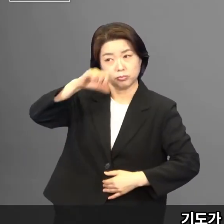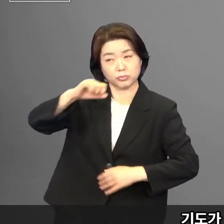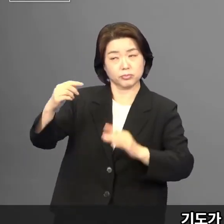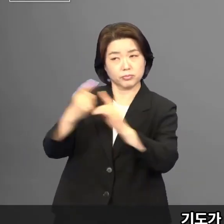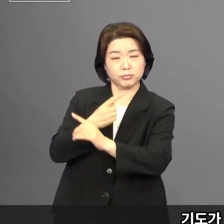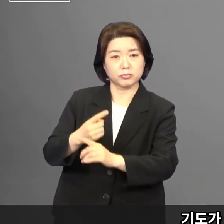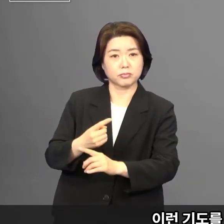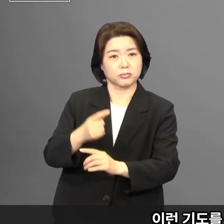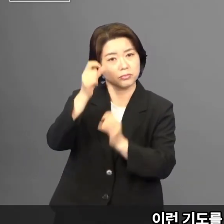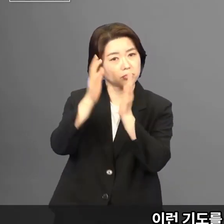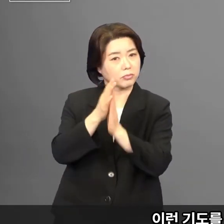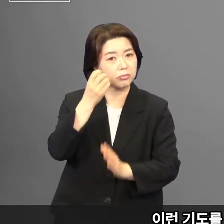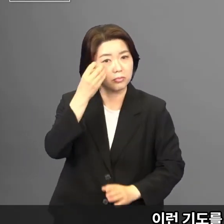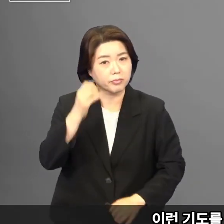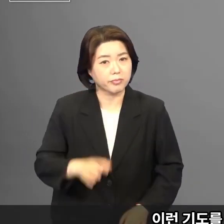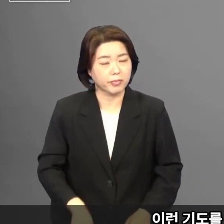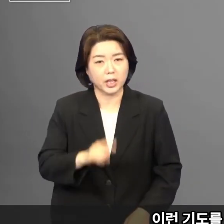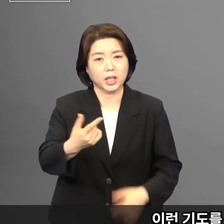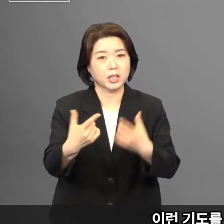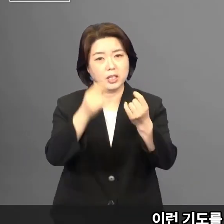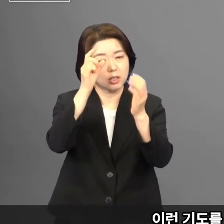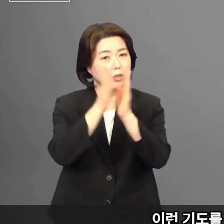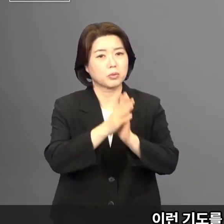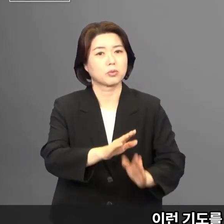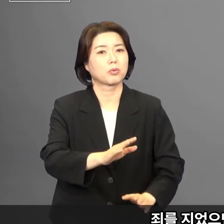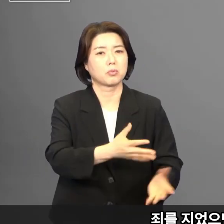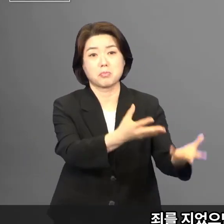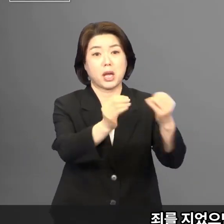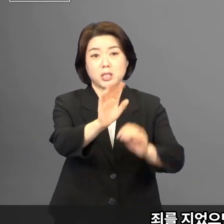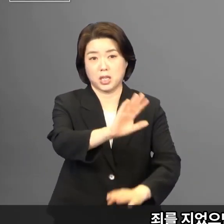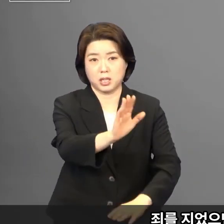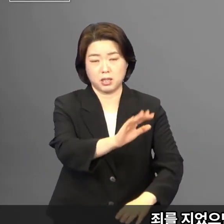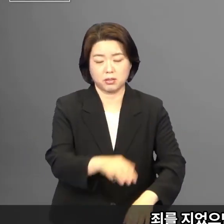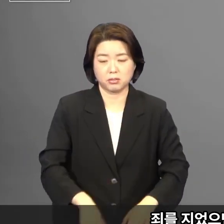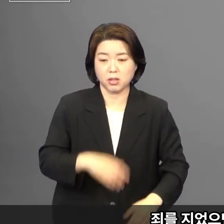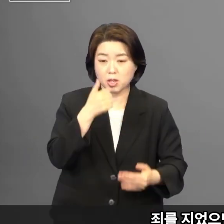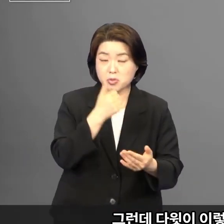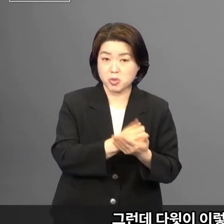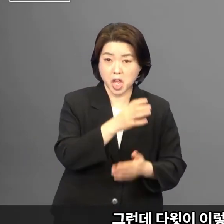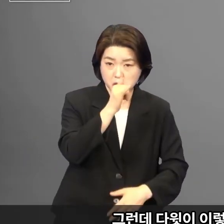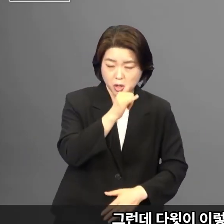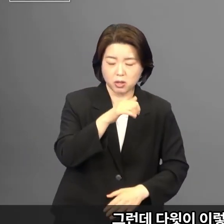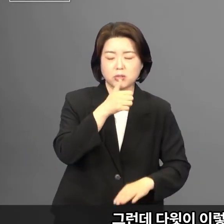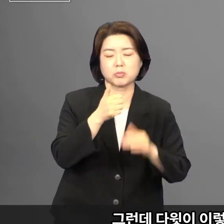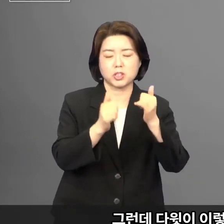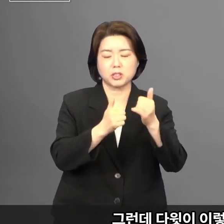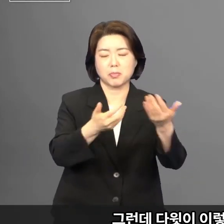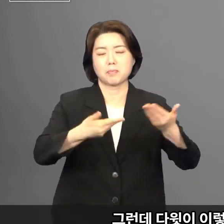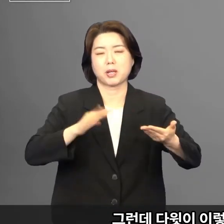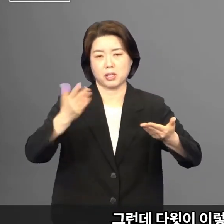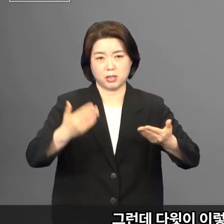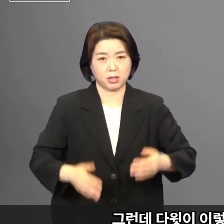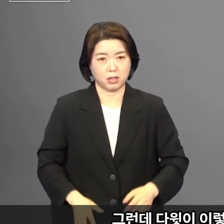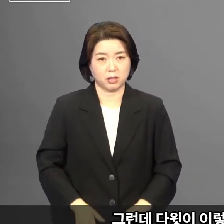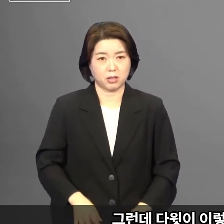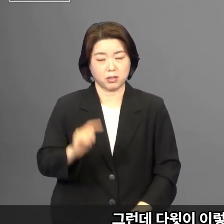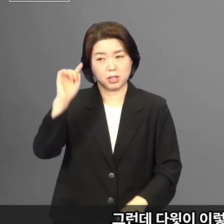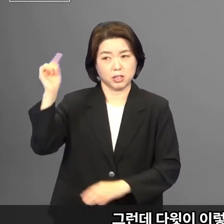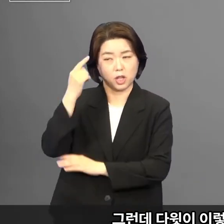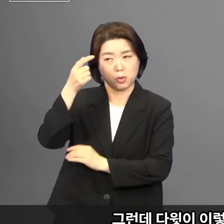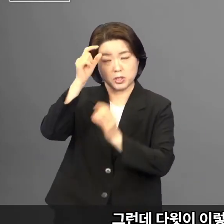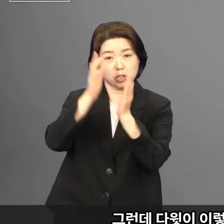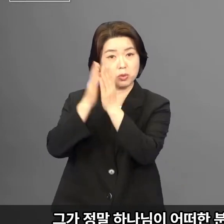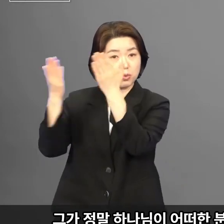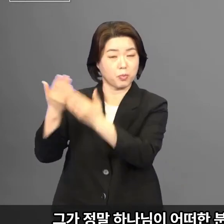기도가 이상하잖아요. 이런 기도를 잘 안 하죠, 우리는. 죄를 지었으면 심판을 받아야지. 그런데 다윗이 이렇게 기도할 수 있었던